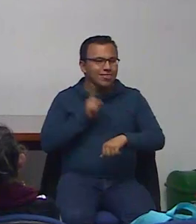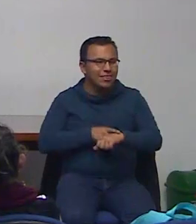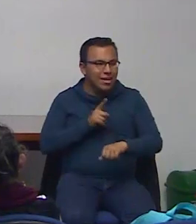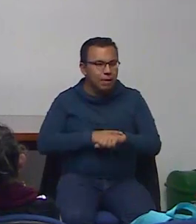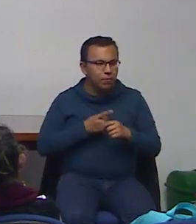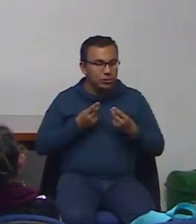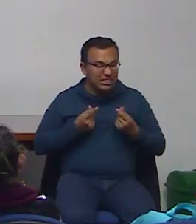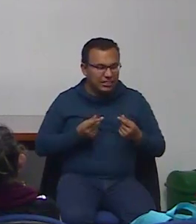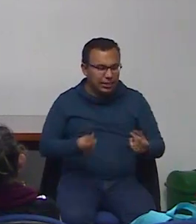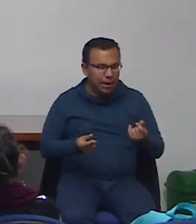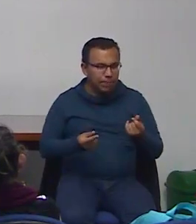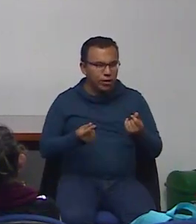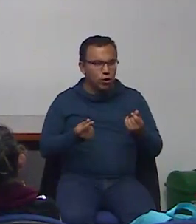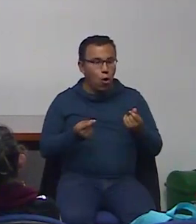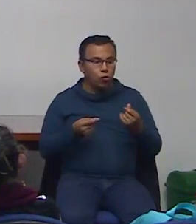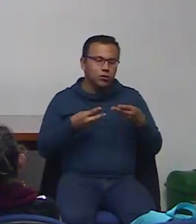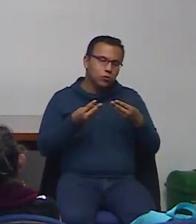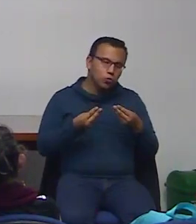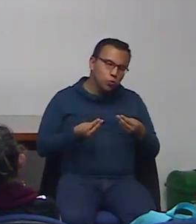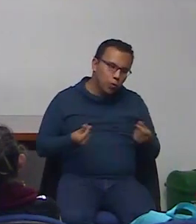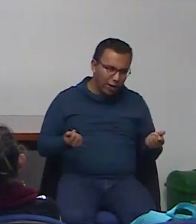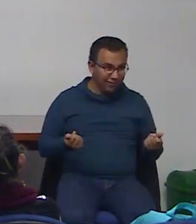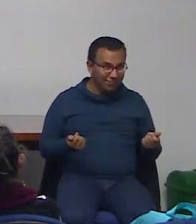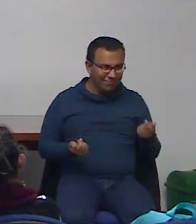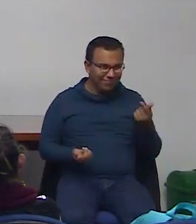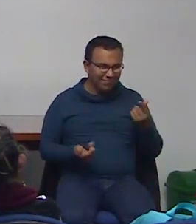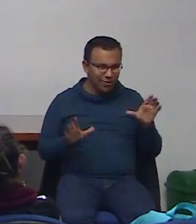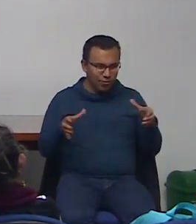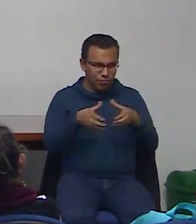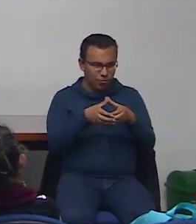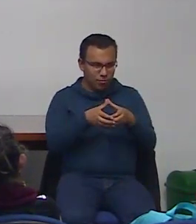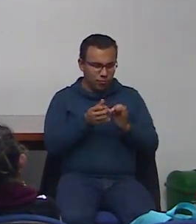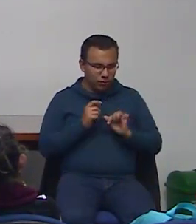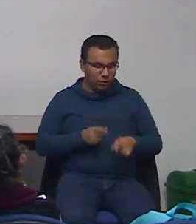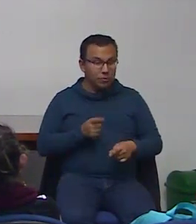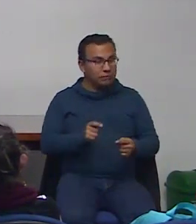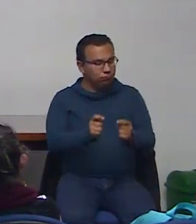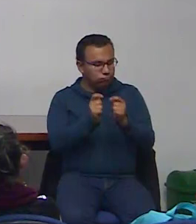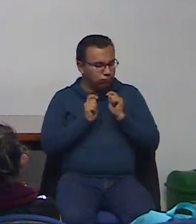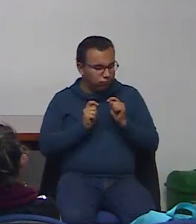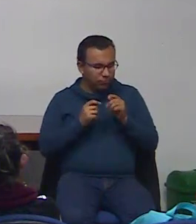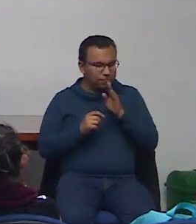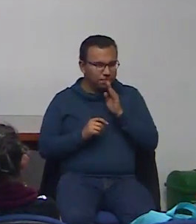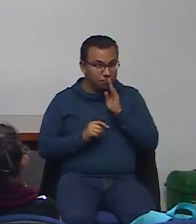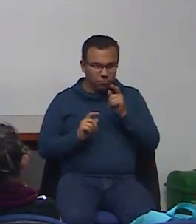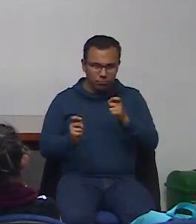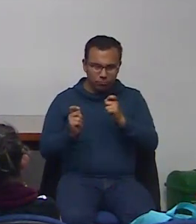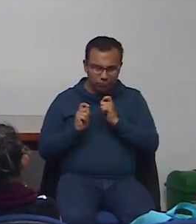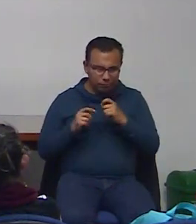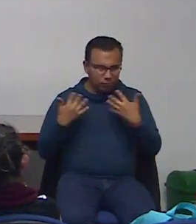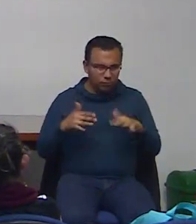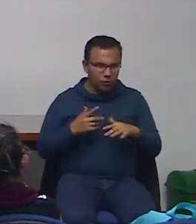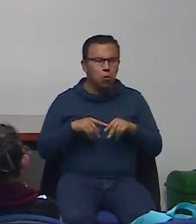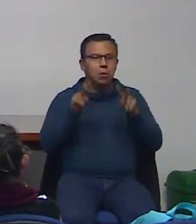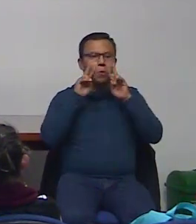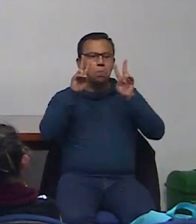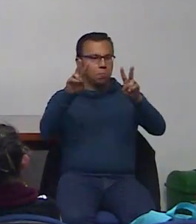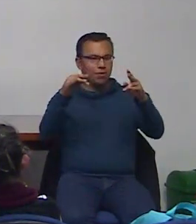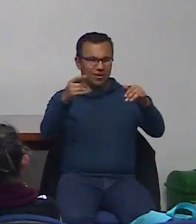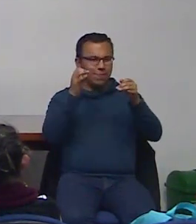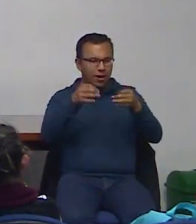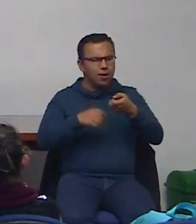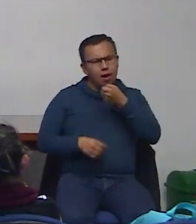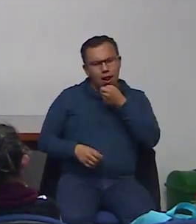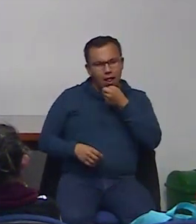velocidad o el equilibrio de la Banda sí los bateristas tenemos esa misión tremenda que pasa es que no nos vemos